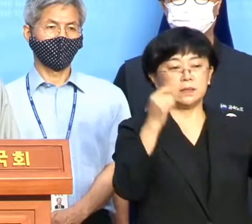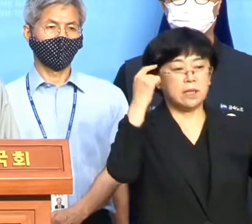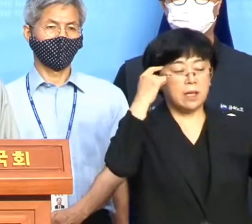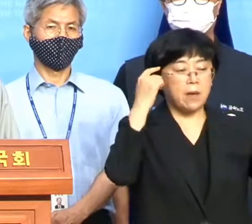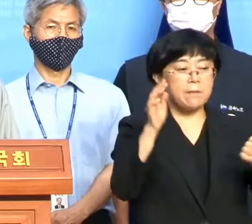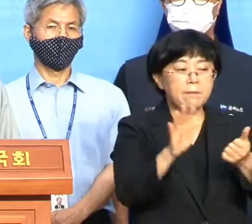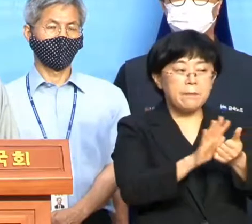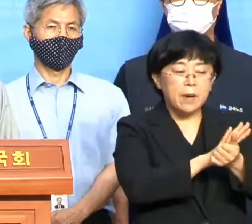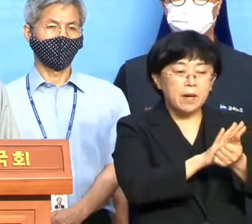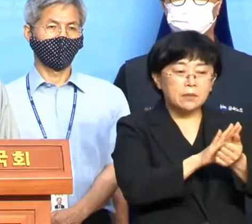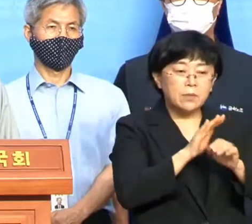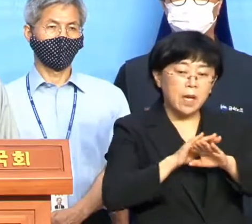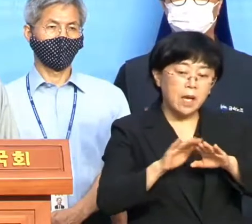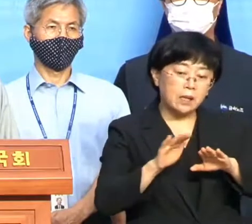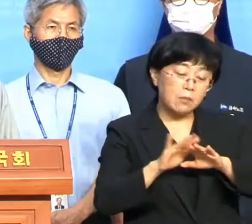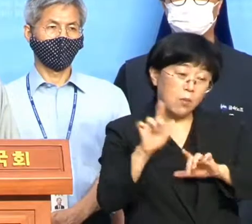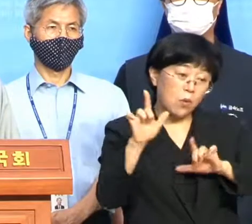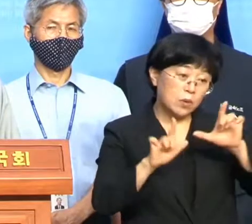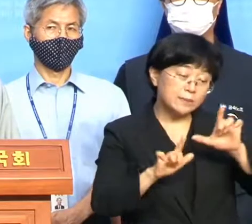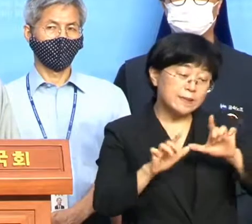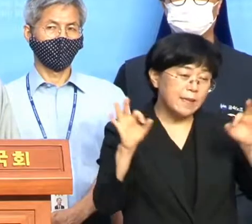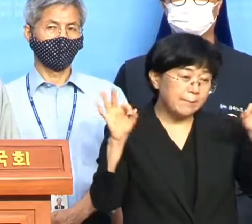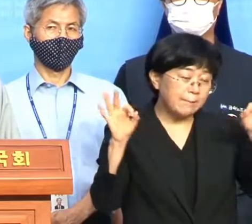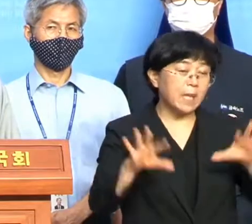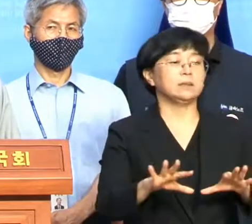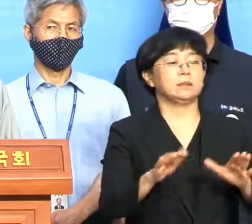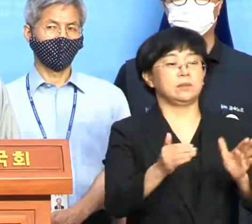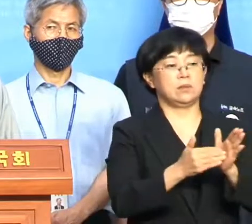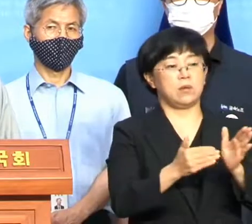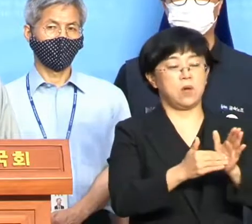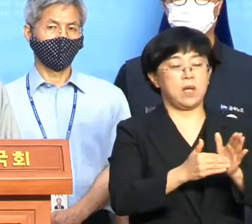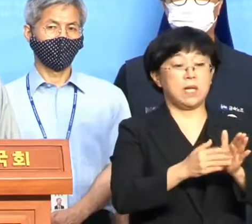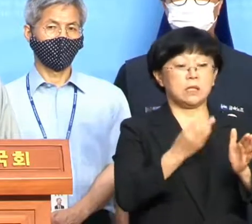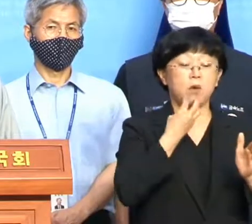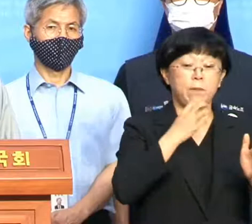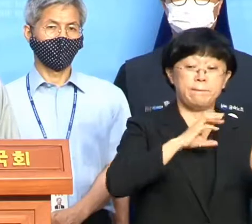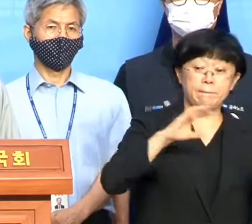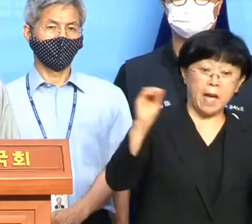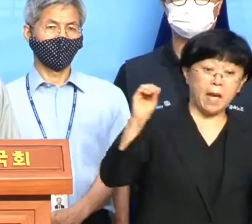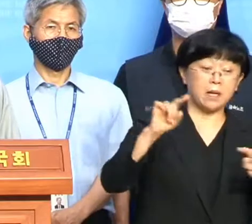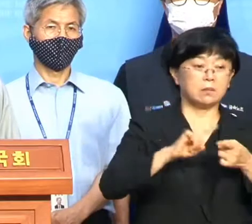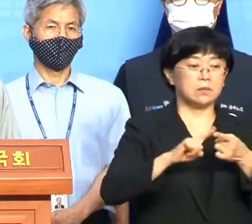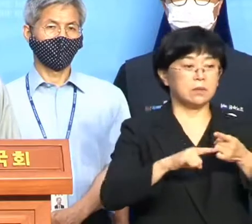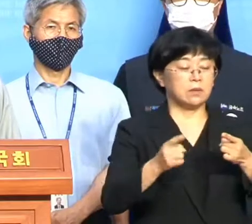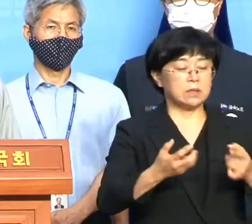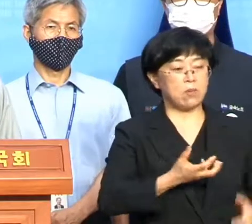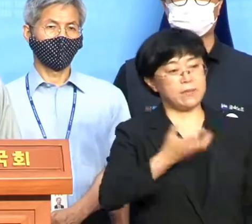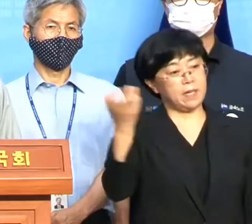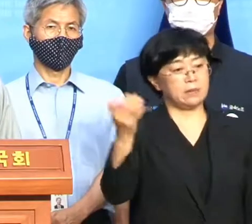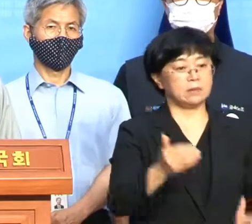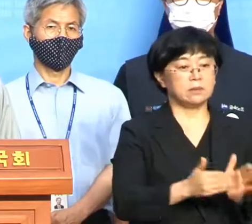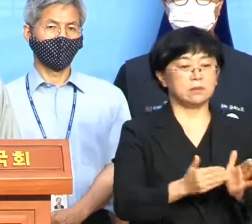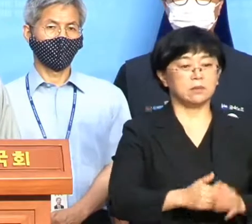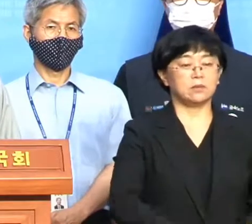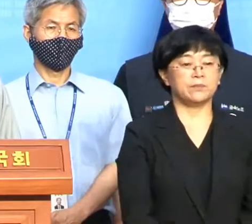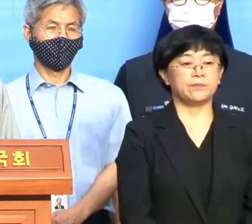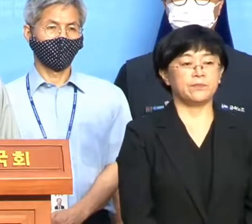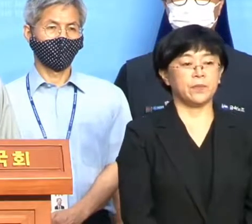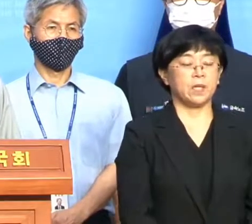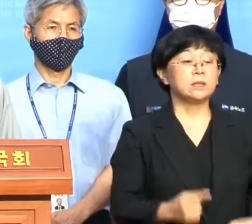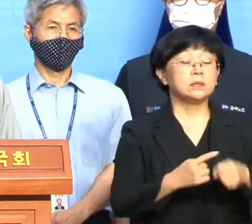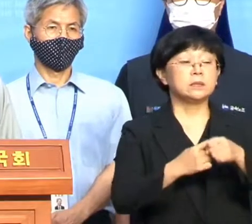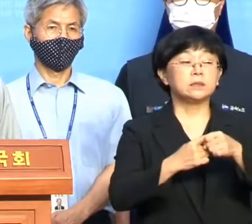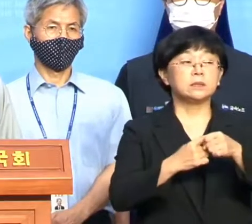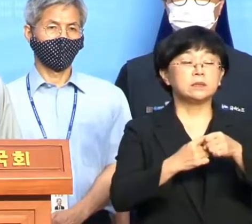풀어가는 모습 때 있었다면 은 그 뒤에 솔로 따라 면서 모든 것을 쏘울 옮겨야 합니다 그리고 장애인